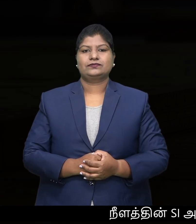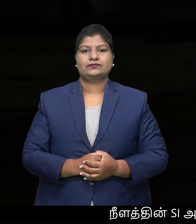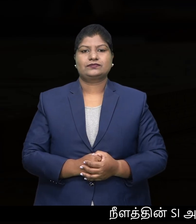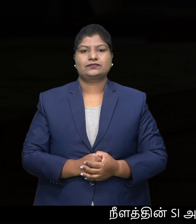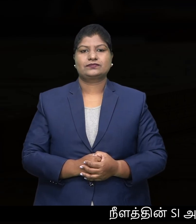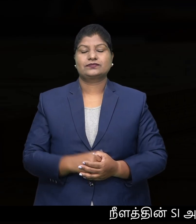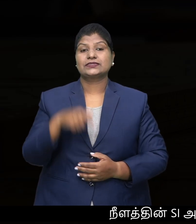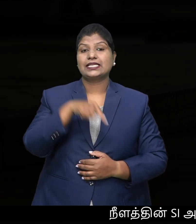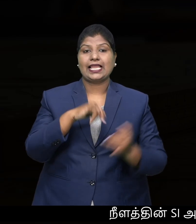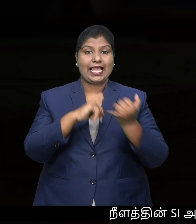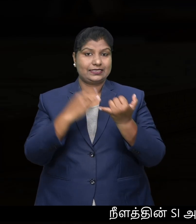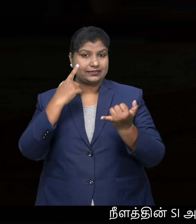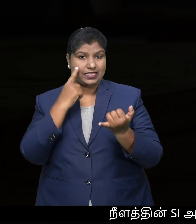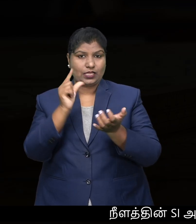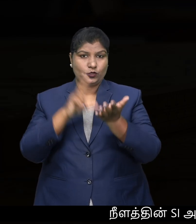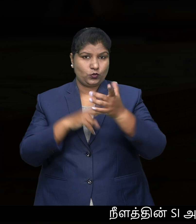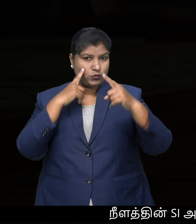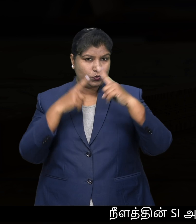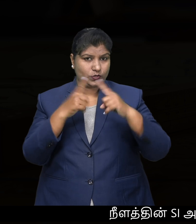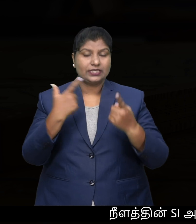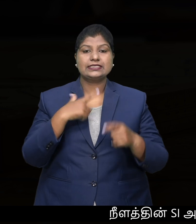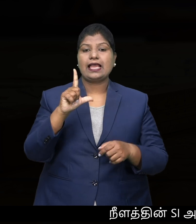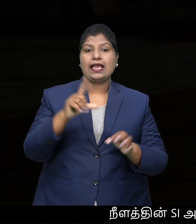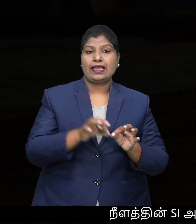நீளத்தின் SI அலகு 1 மீட்டர்.